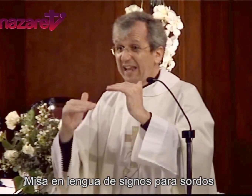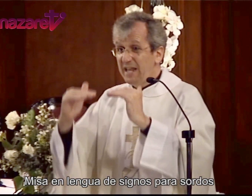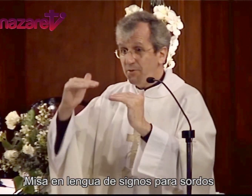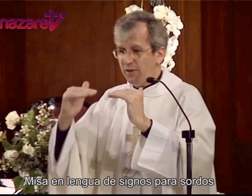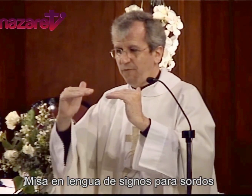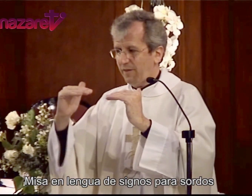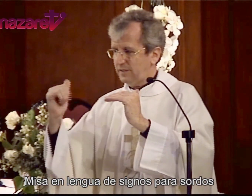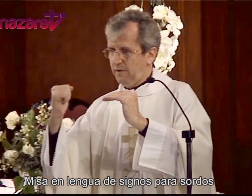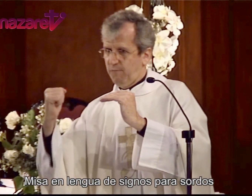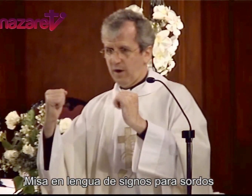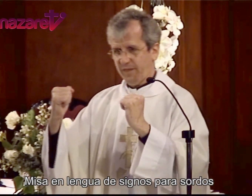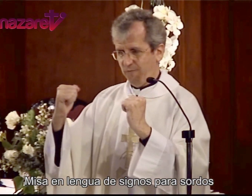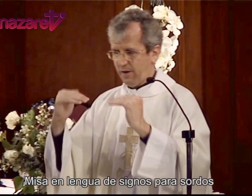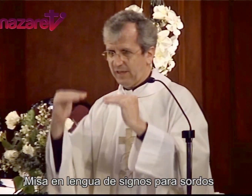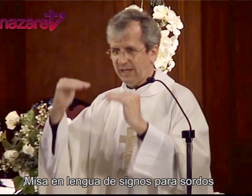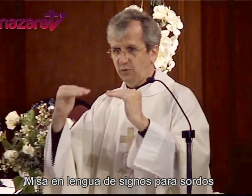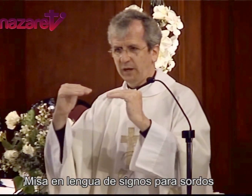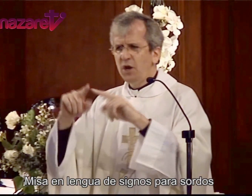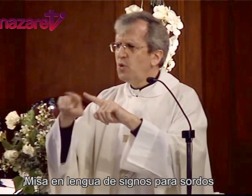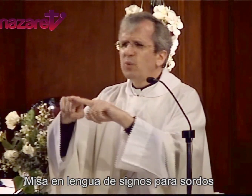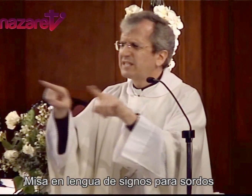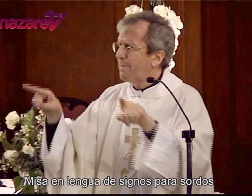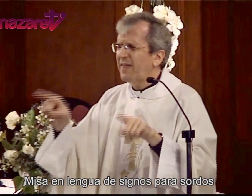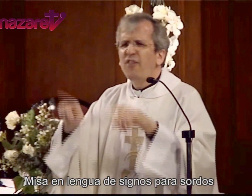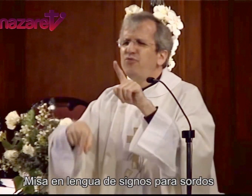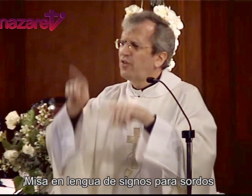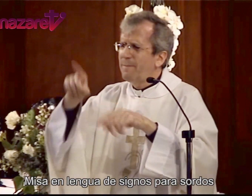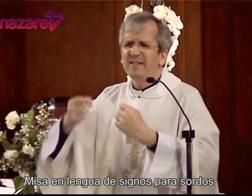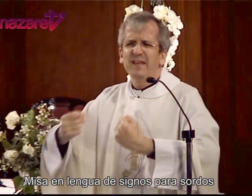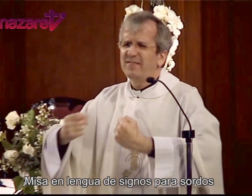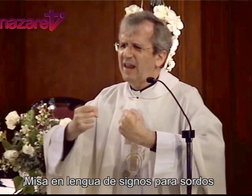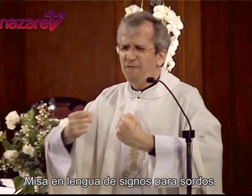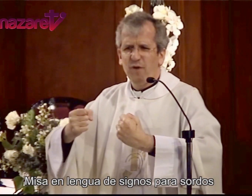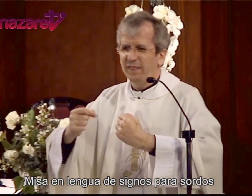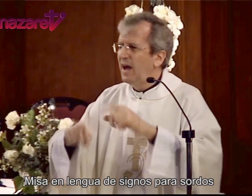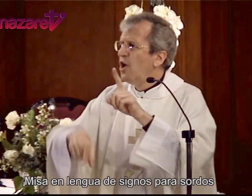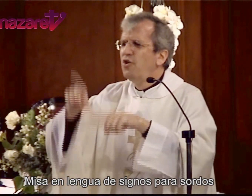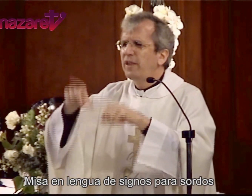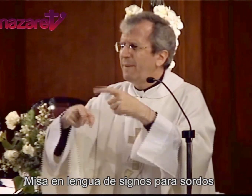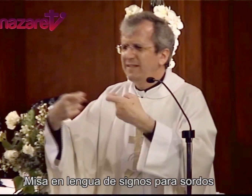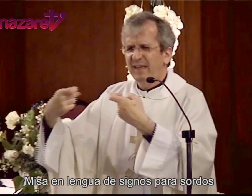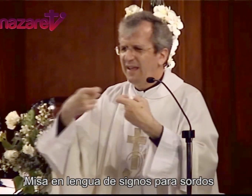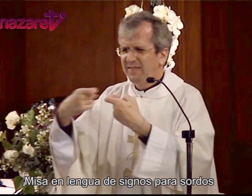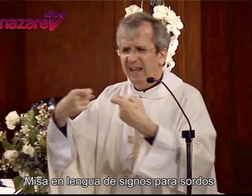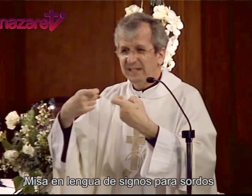equilibrio De fuerzas Fuerza Fuerza Que hay Nuestra paz No depende De la fuerza No depende De la